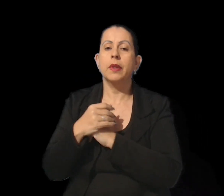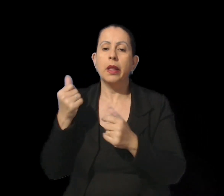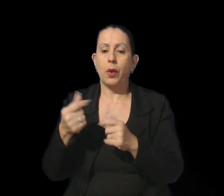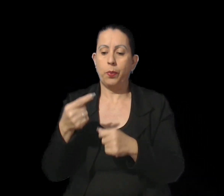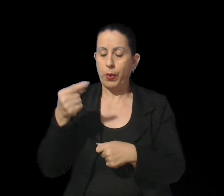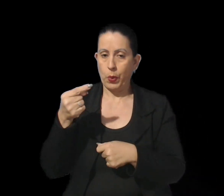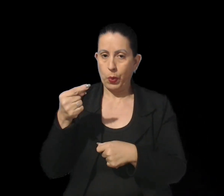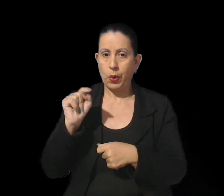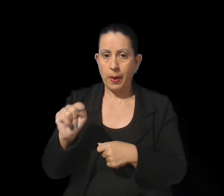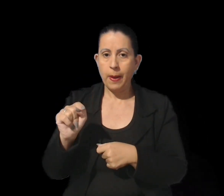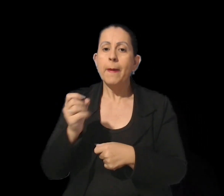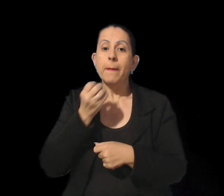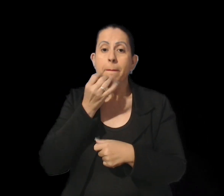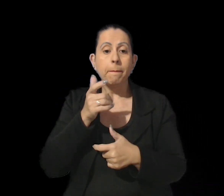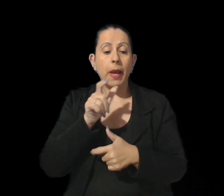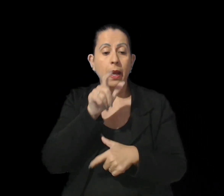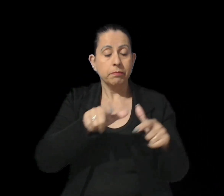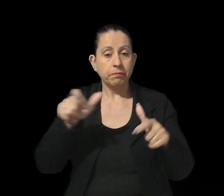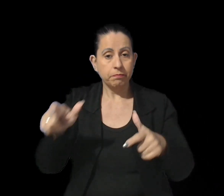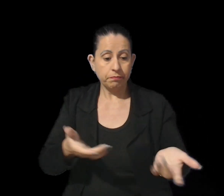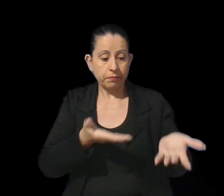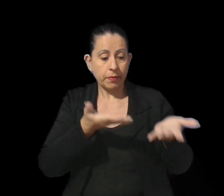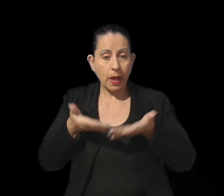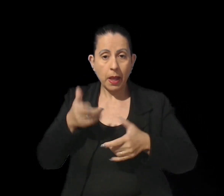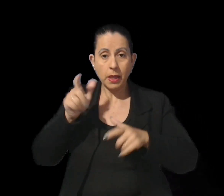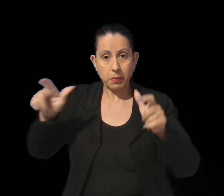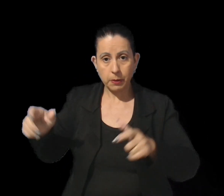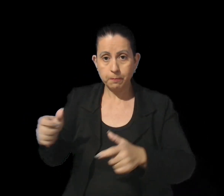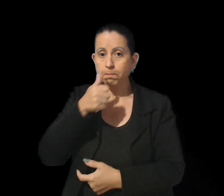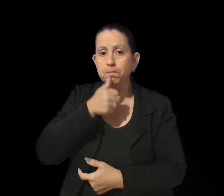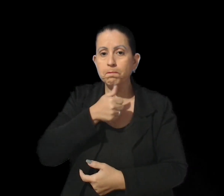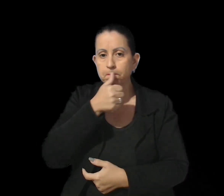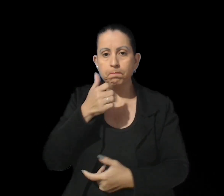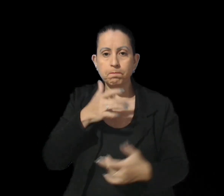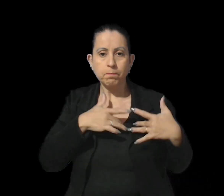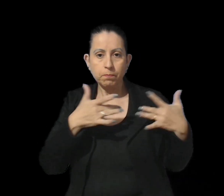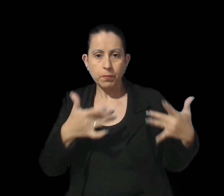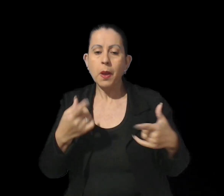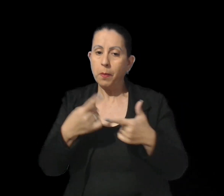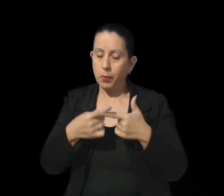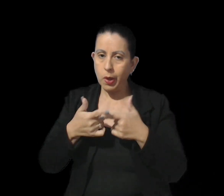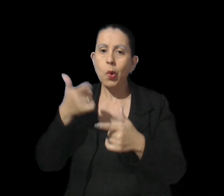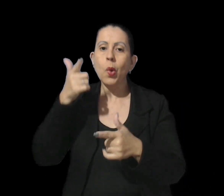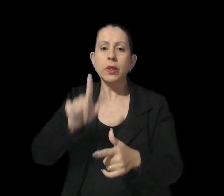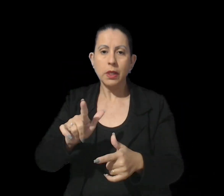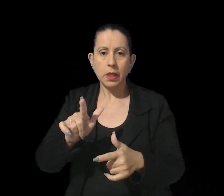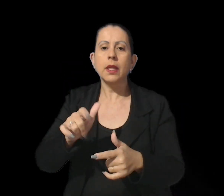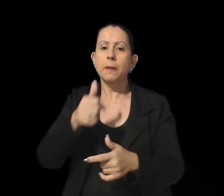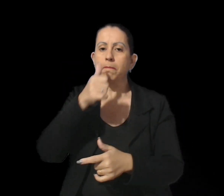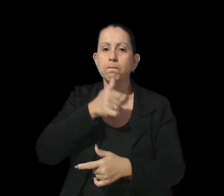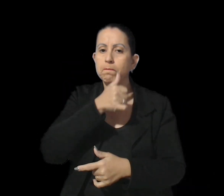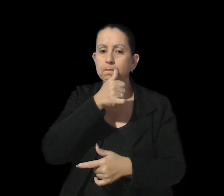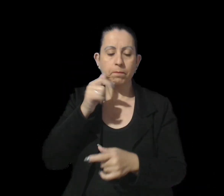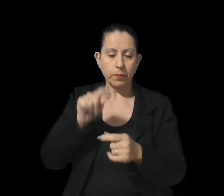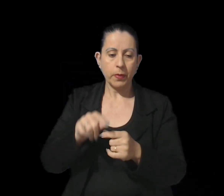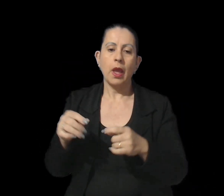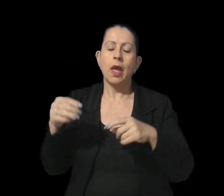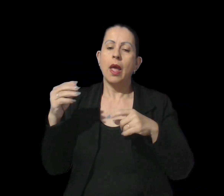Bem-aventurados os que são misericordiosos, porque alcançarão a misericórdia. Mateus, capítulo 5,